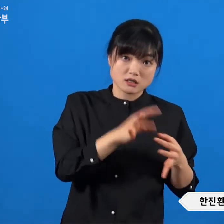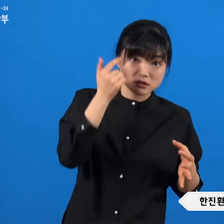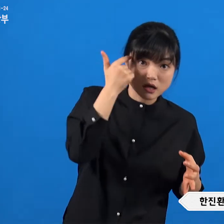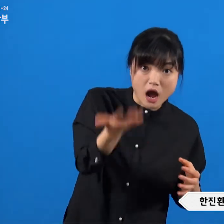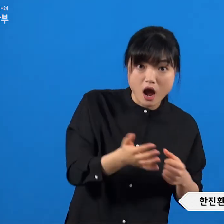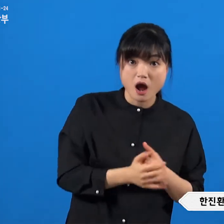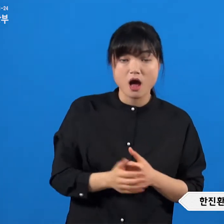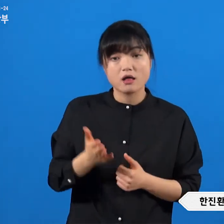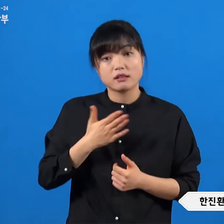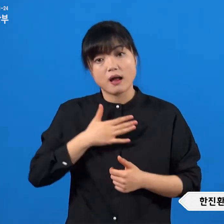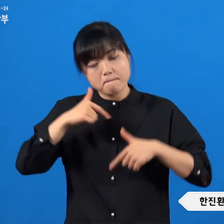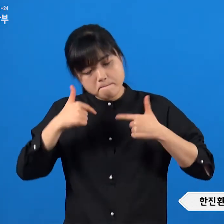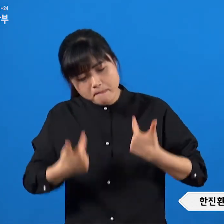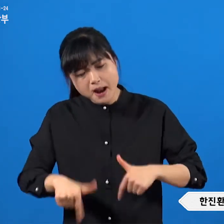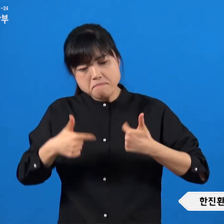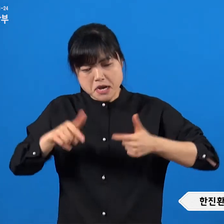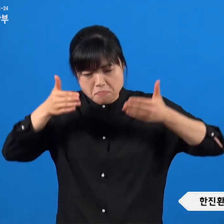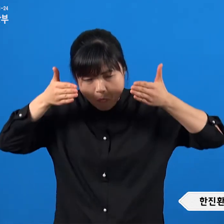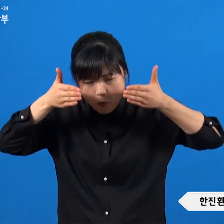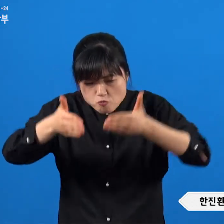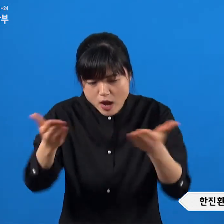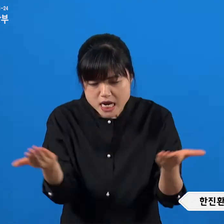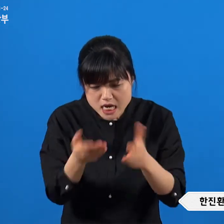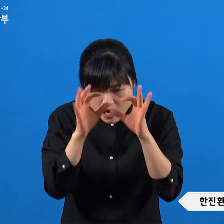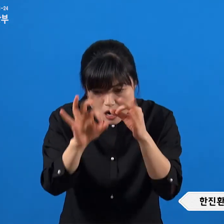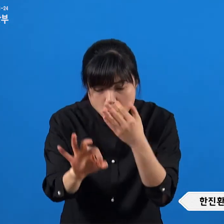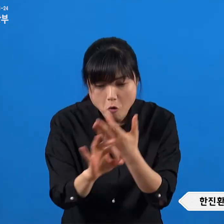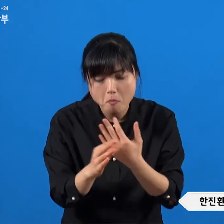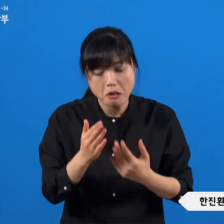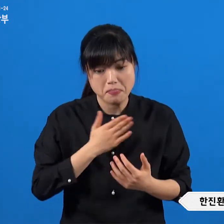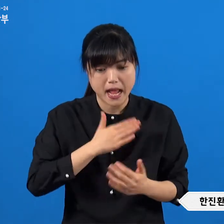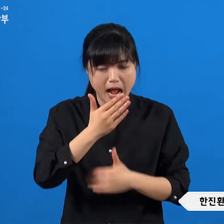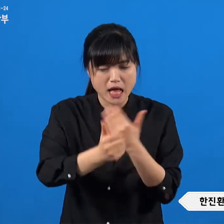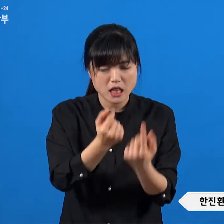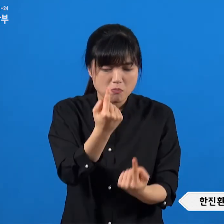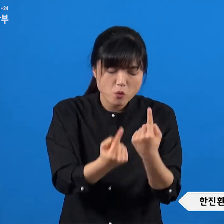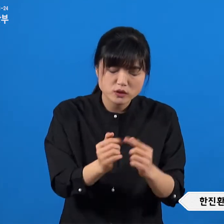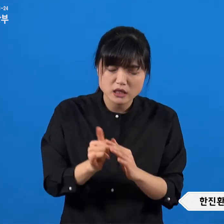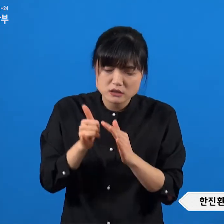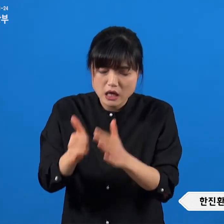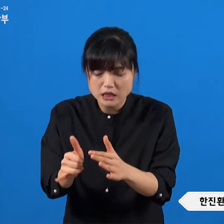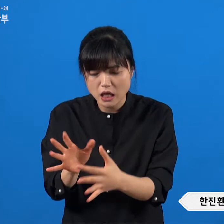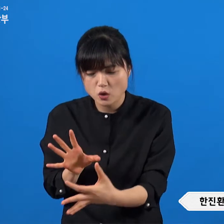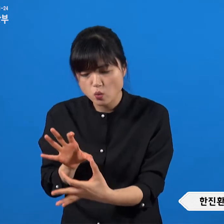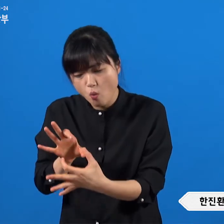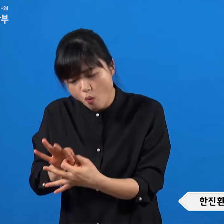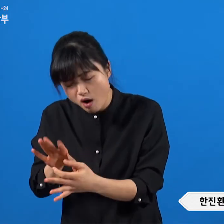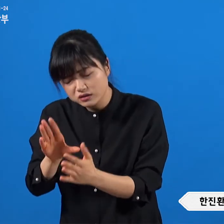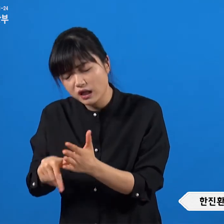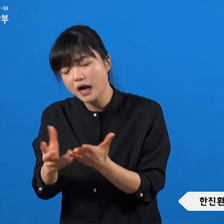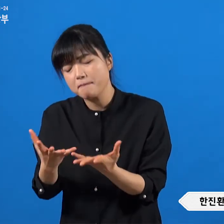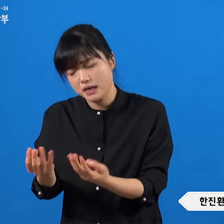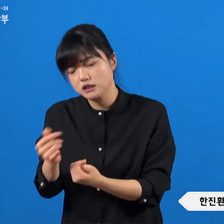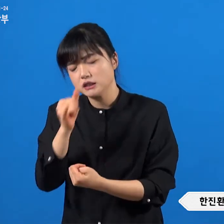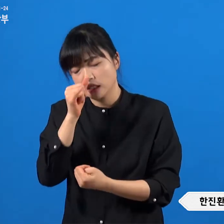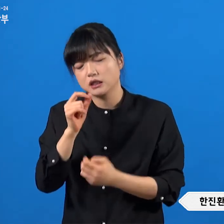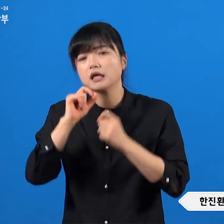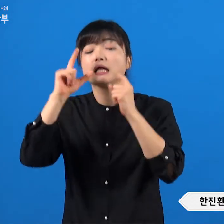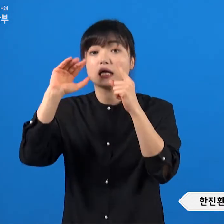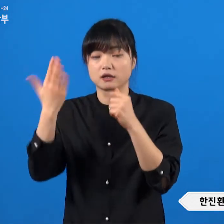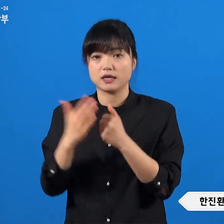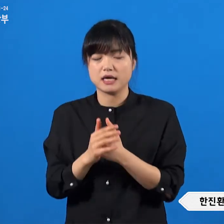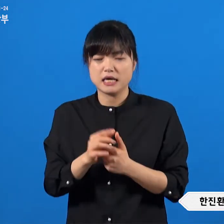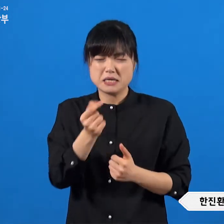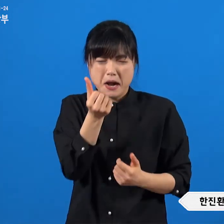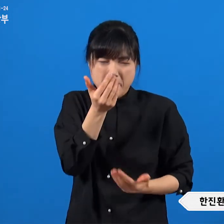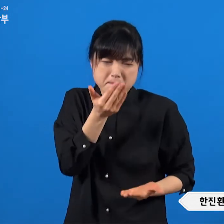내가 매일 몰두하는 많은 일들을 보면 내가 하나님보다 세상에 더 속한다는 것을 알 수 있다. 약간의